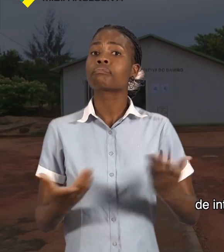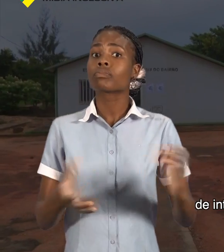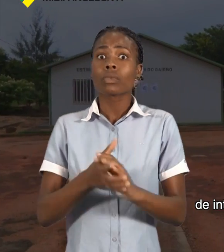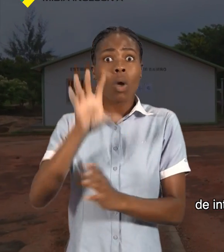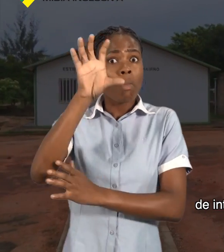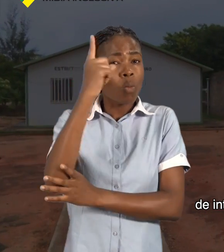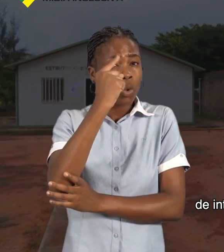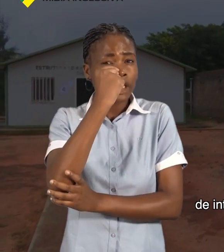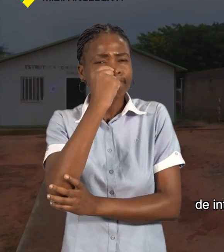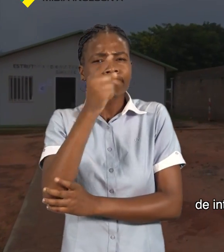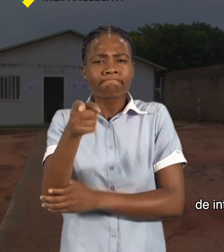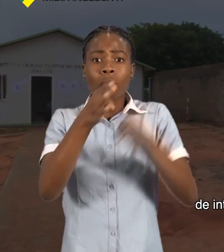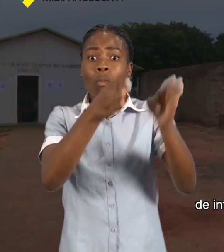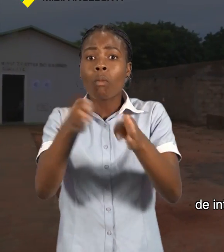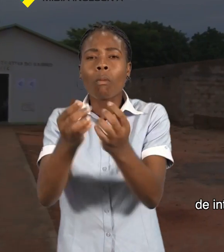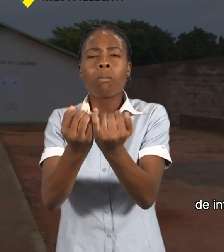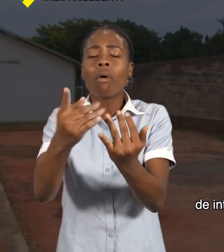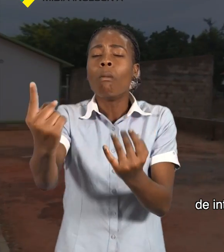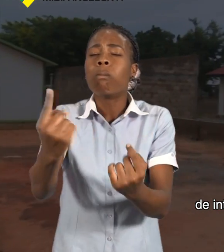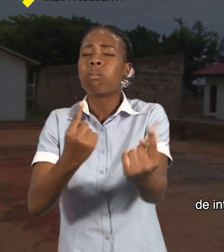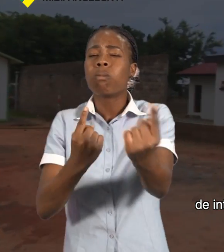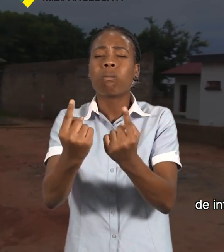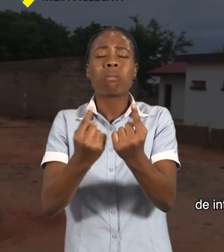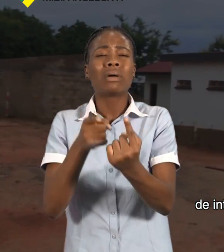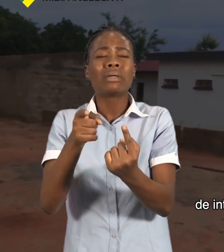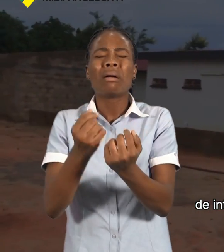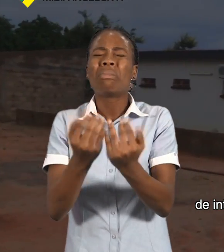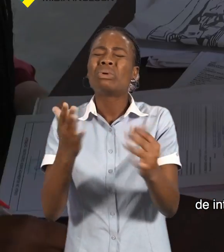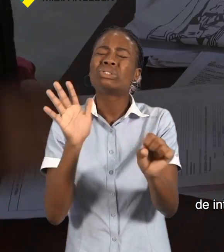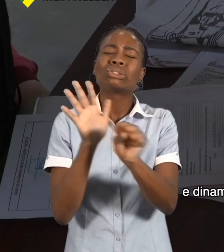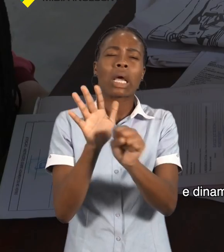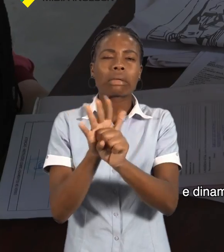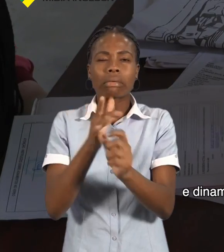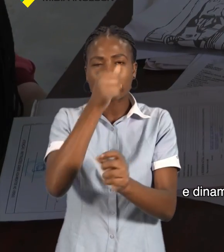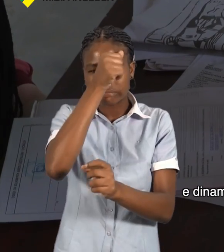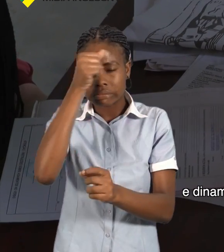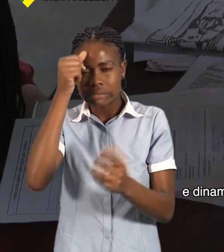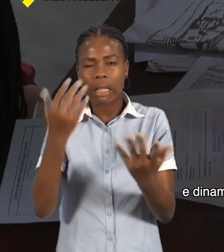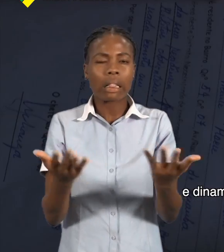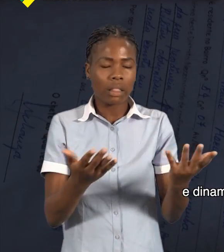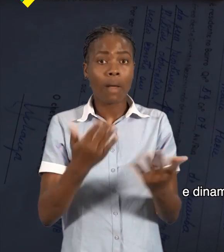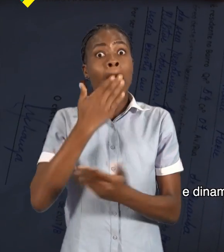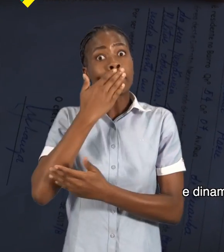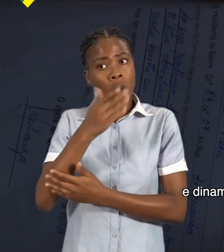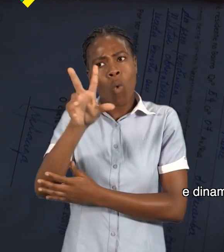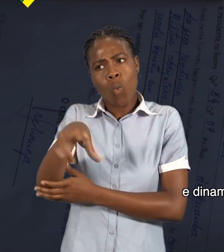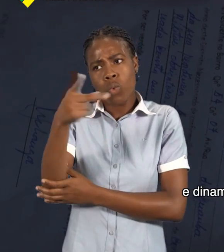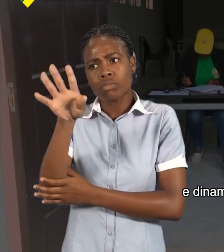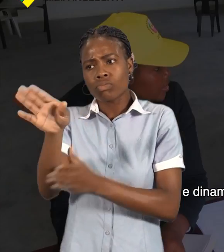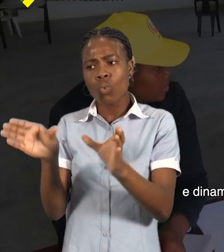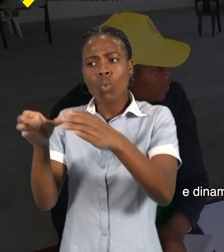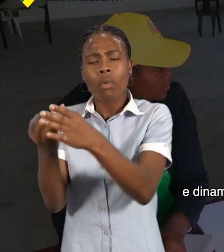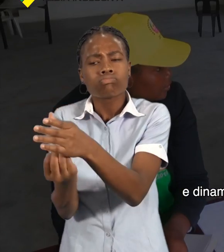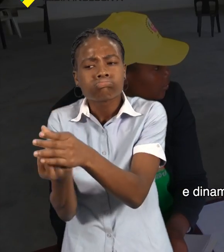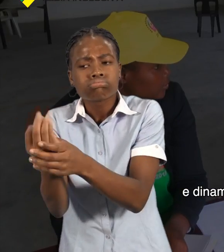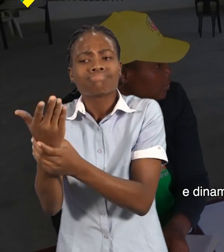A província de Nampula acaba de introduzir brigadas móveis para reforçar e dinamizar o trabalho de recensamento militar